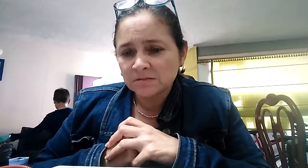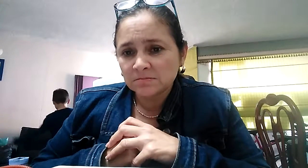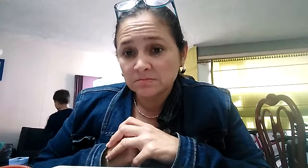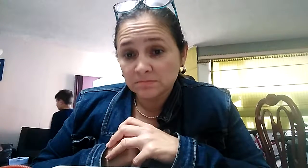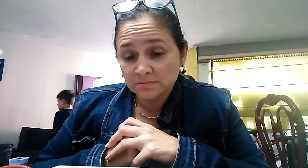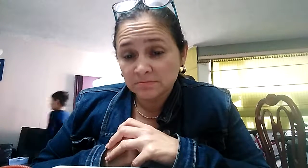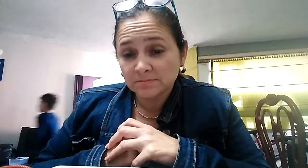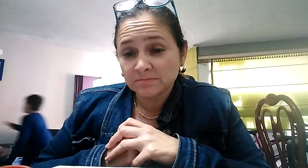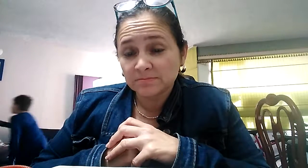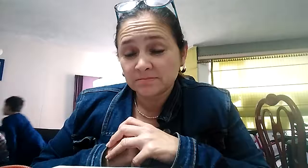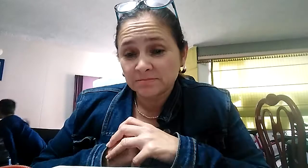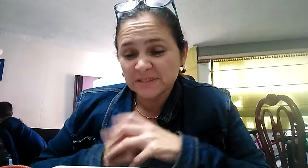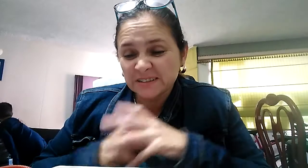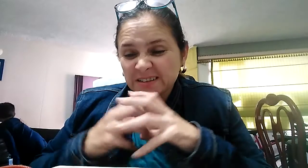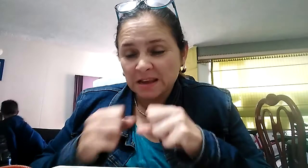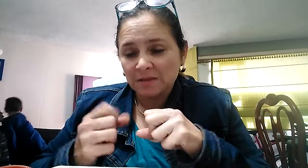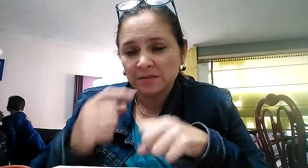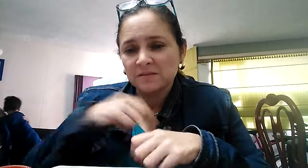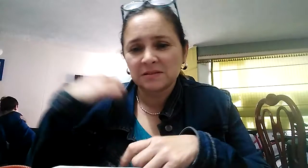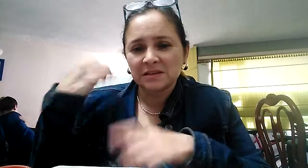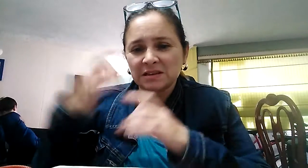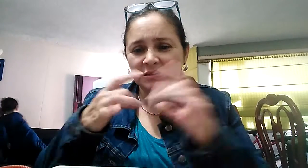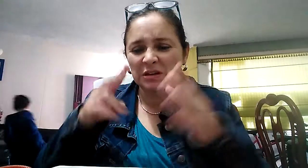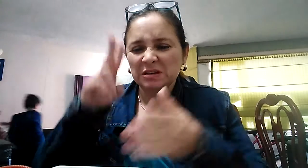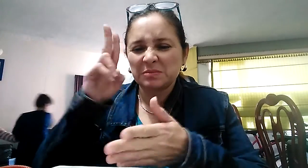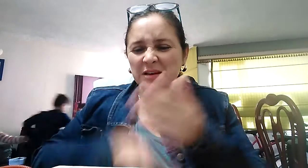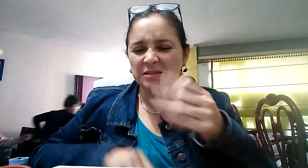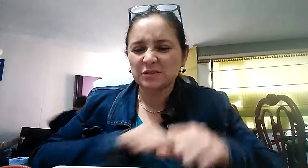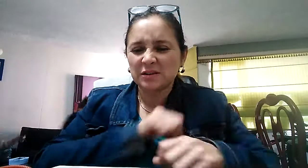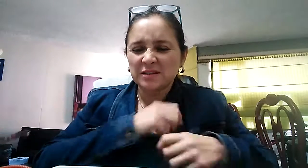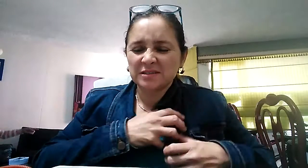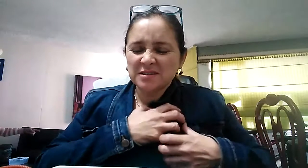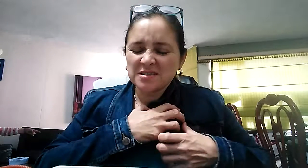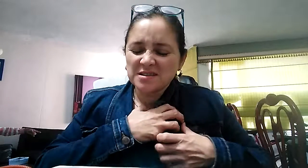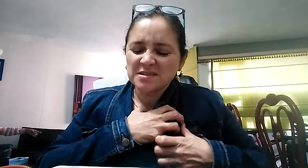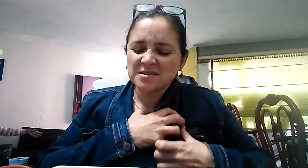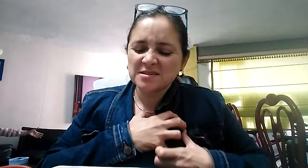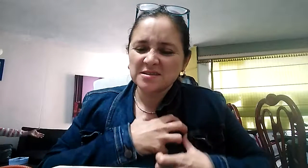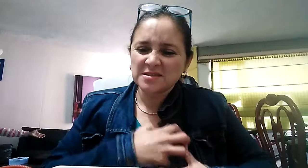¿Qué dices que haces, Sus? ¡Aplástalo! ¡Hay que aplastarlo como sea! ¡Fuera, rojo!